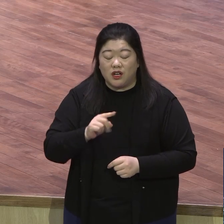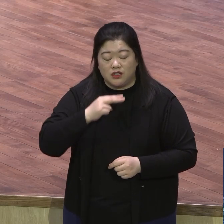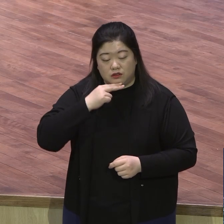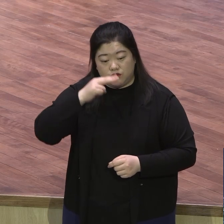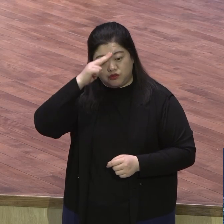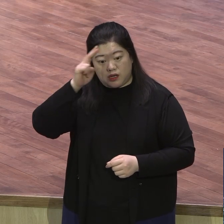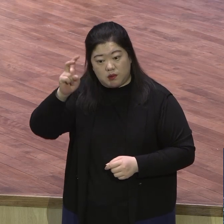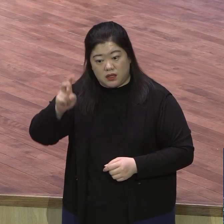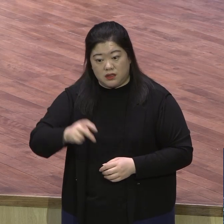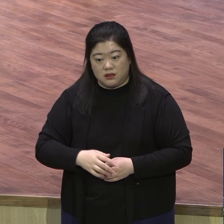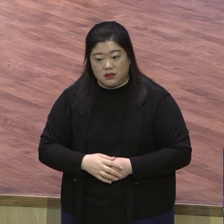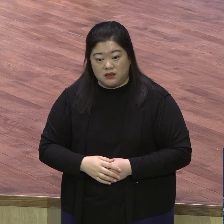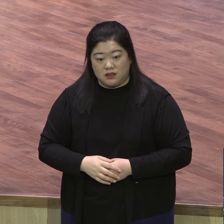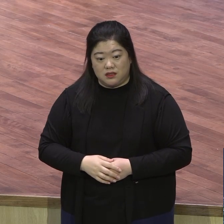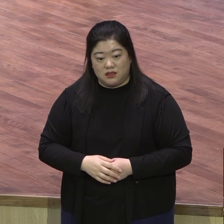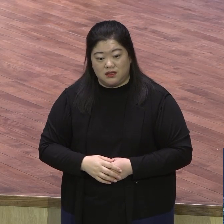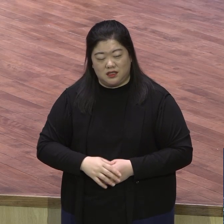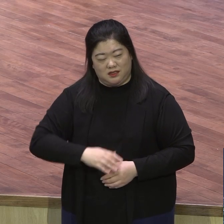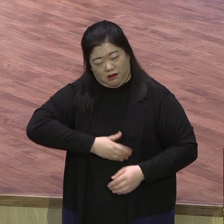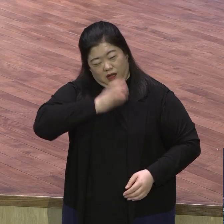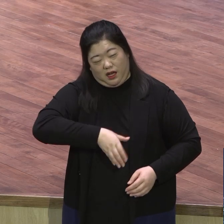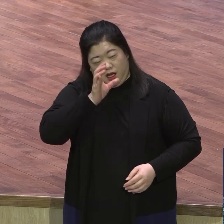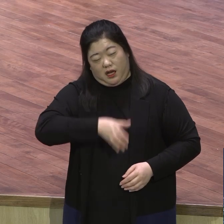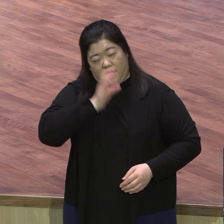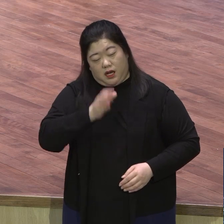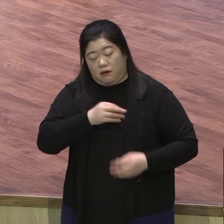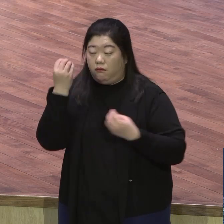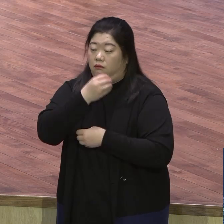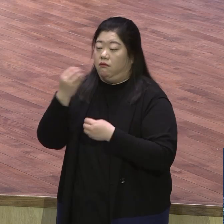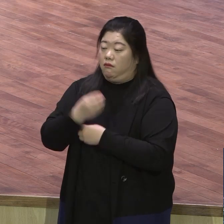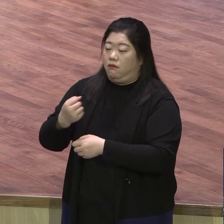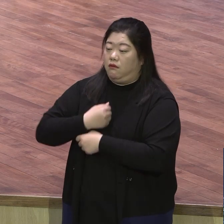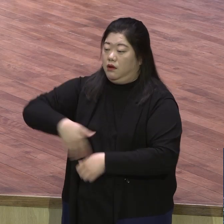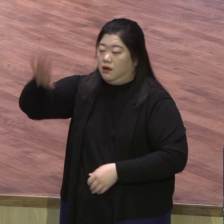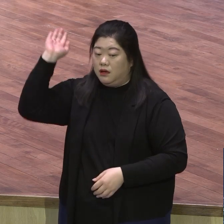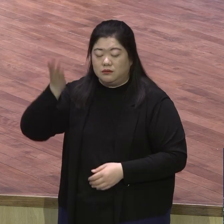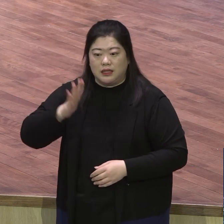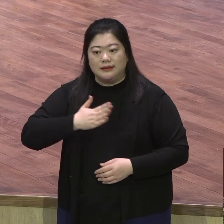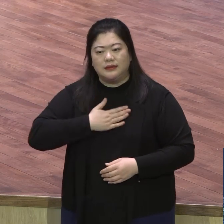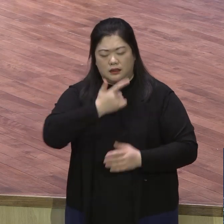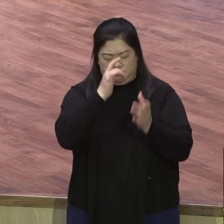그러니까 가서 마음대로 그냥 뒹굴다 왔잖아요. 그래도 이 자리에 앉아있는 것도 은행인 줄 믿습니다.